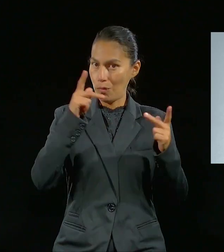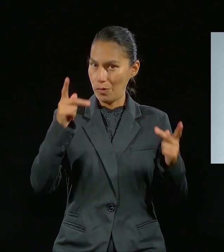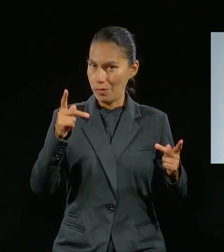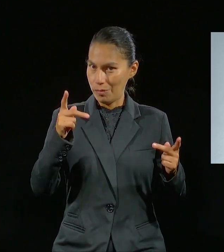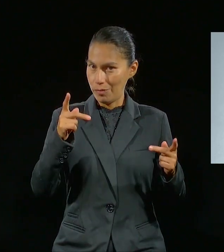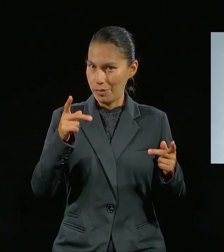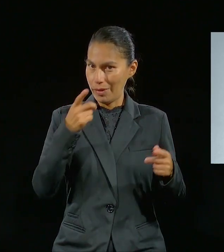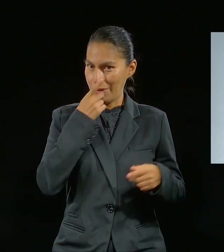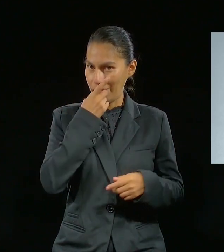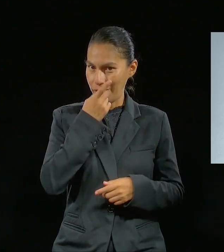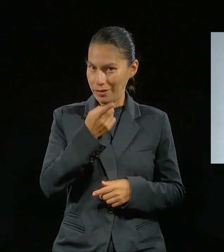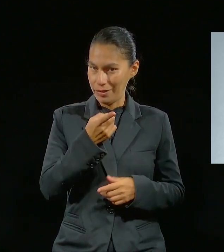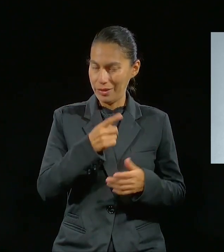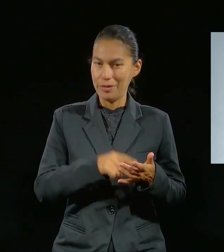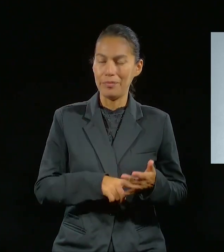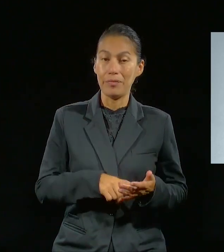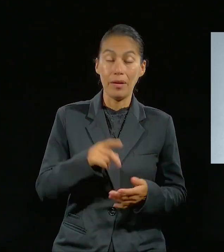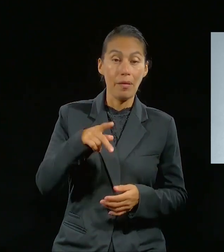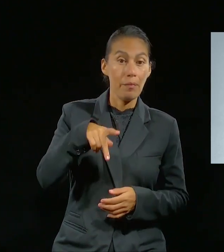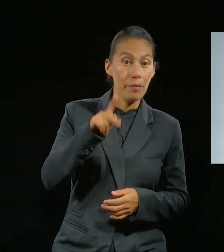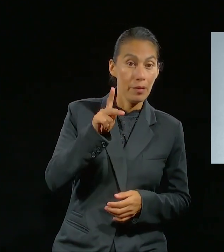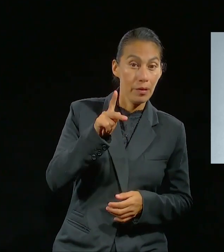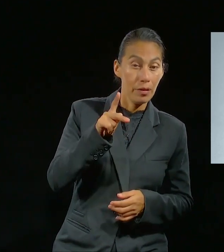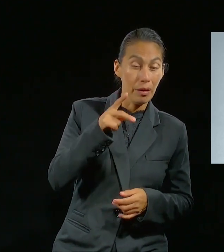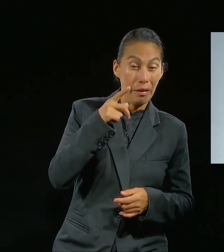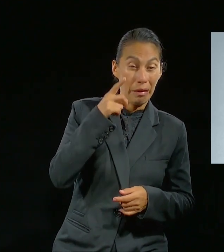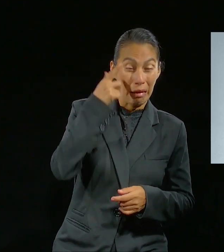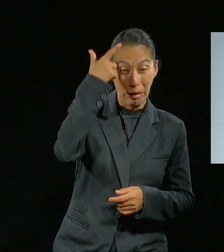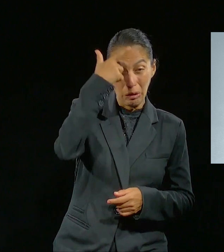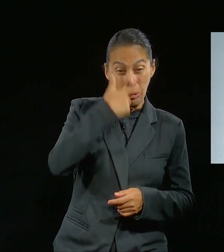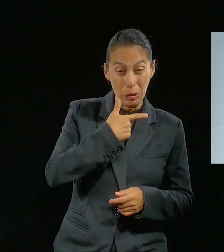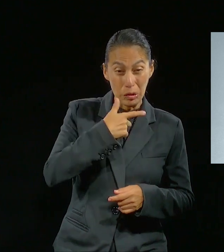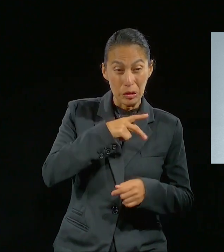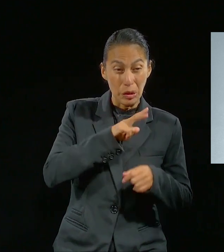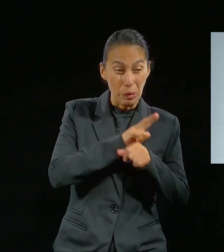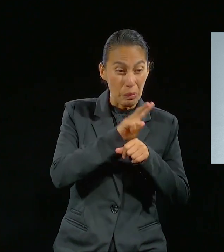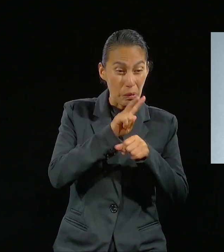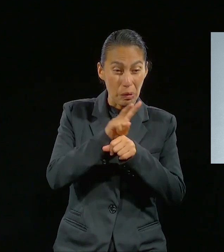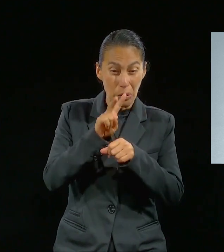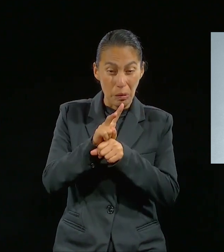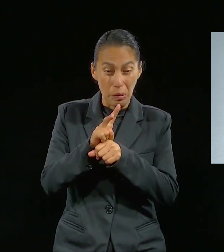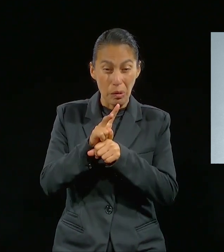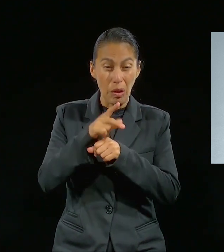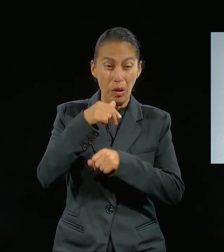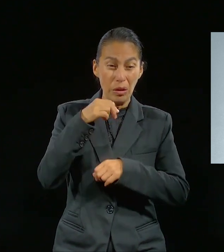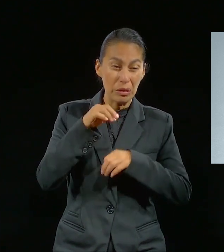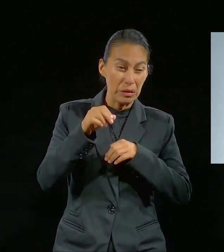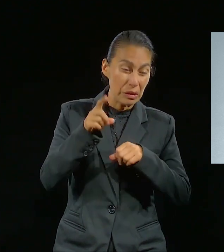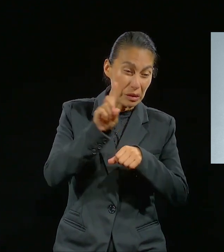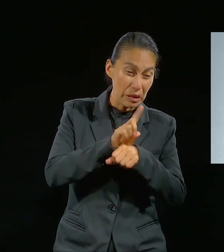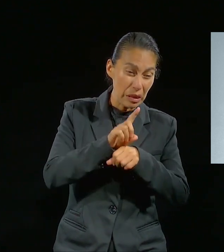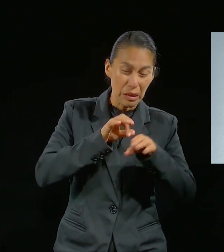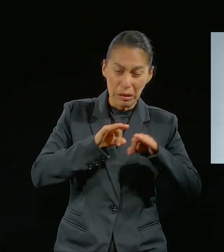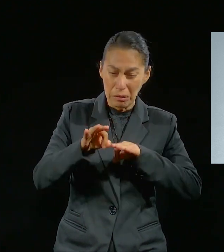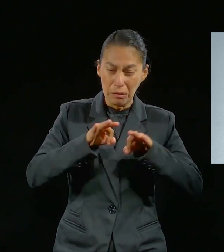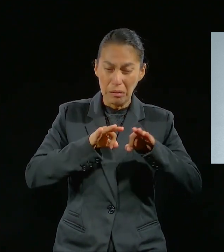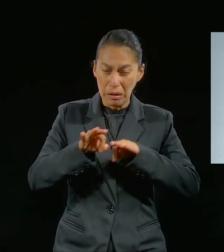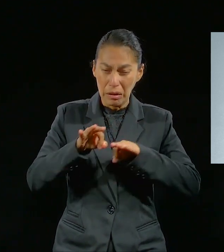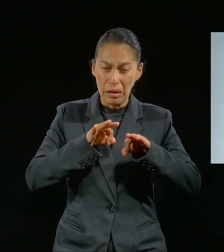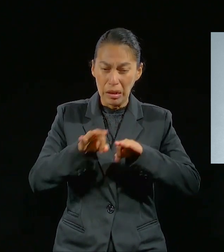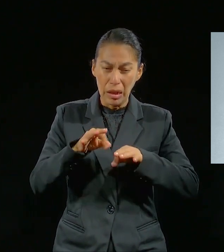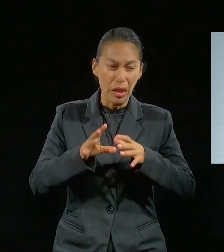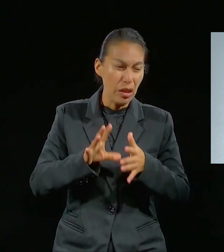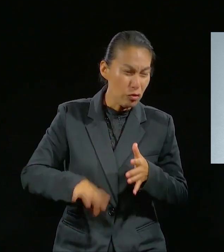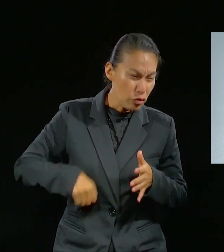El poema sigue diciendo: veló de noche y trabajó de día. Leves las horas en su